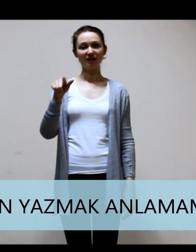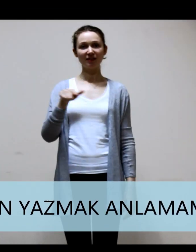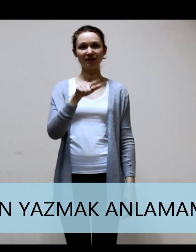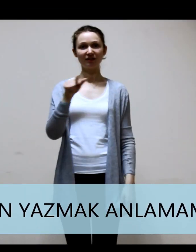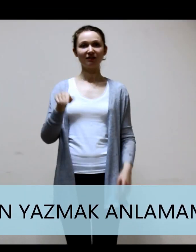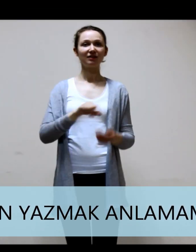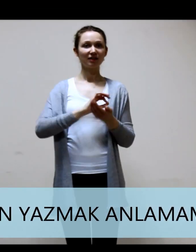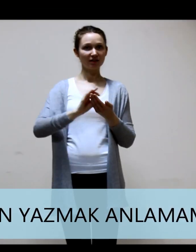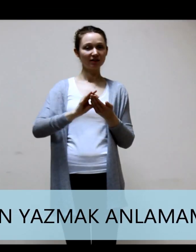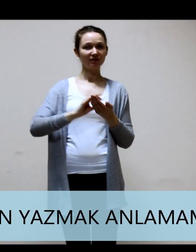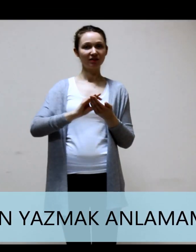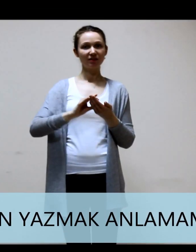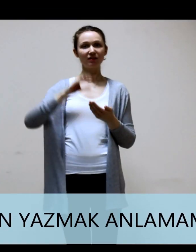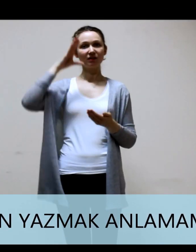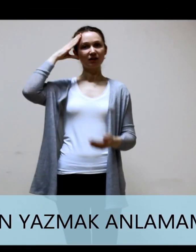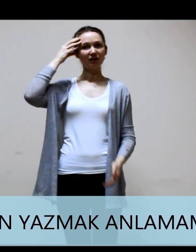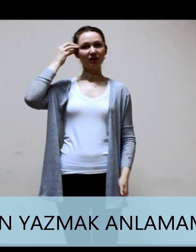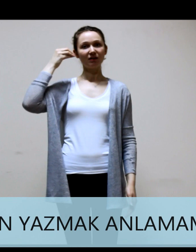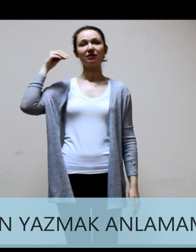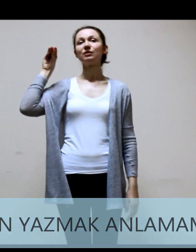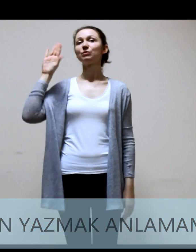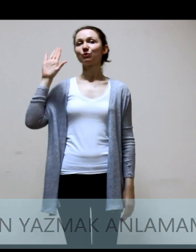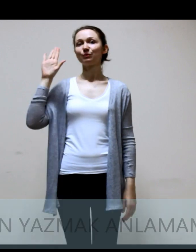Ben yazılanları anlamıyorum.